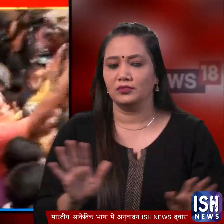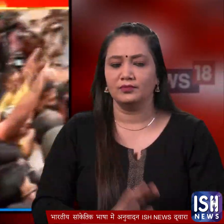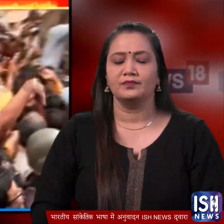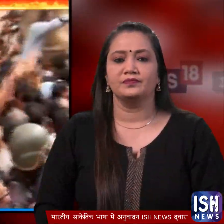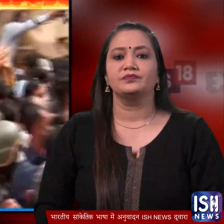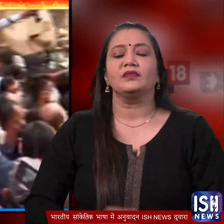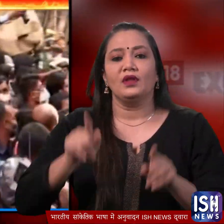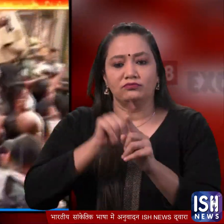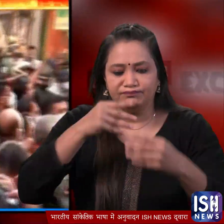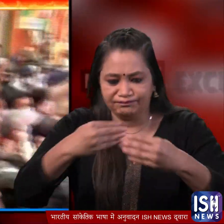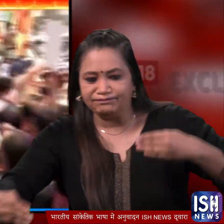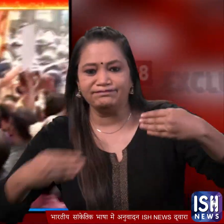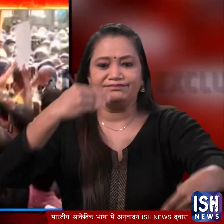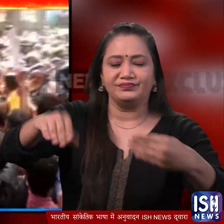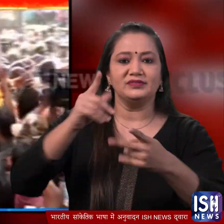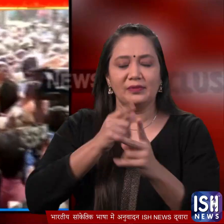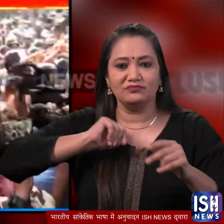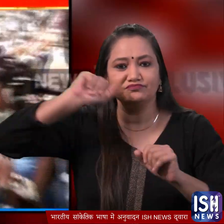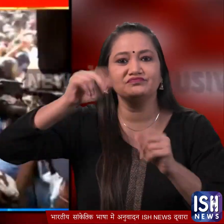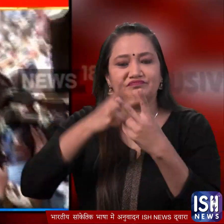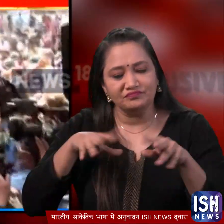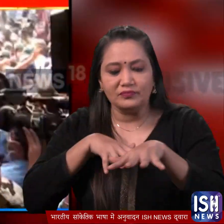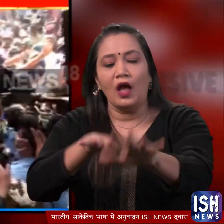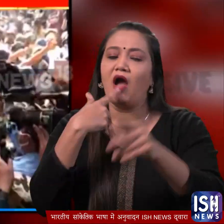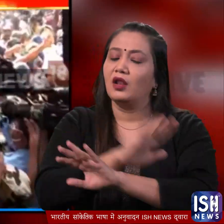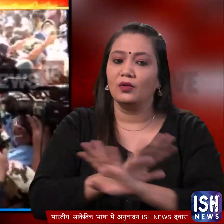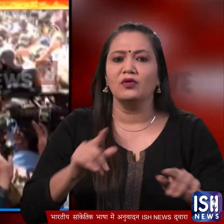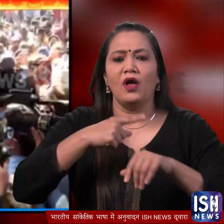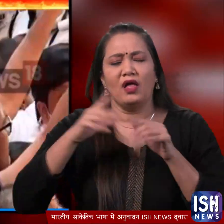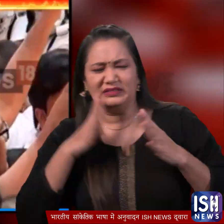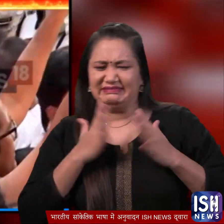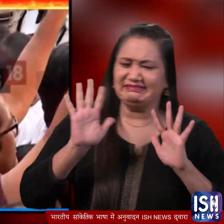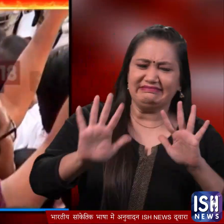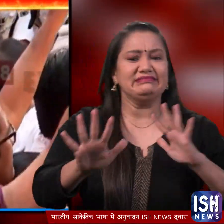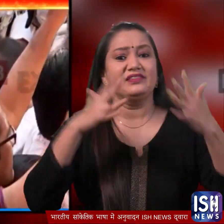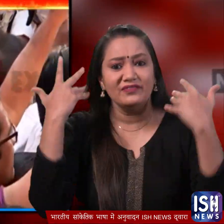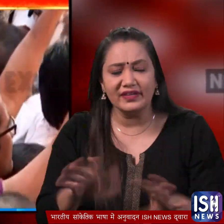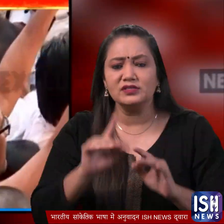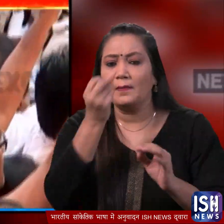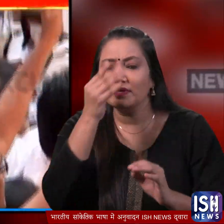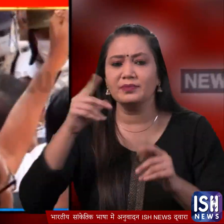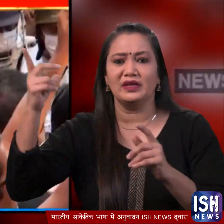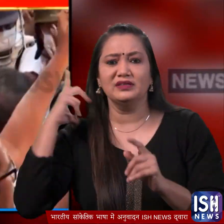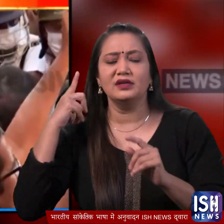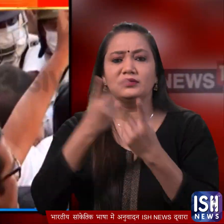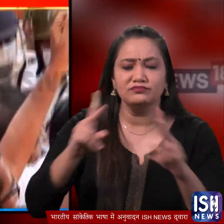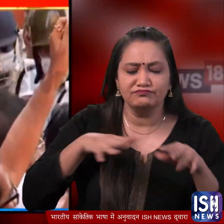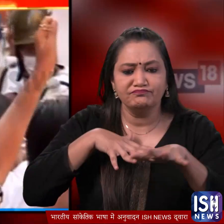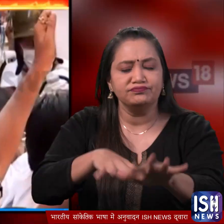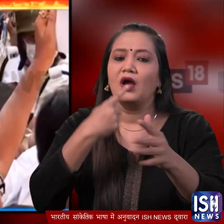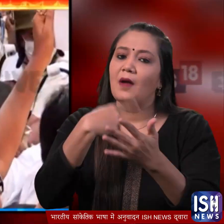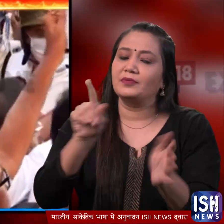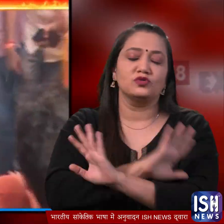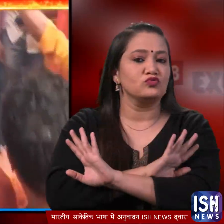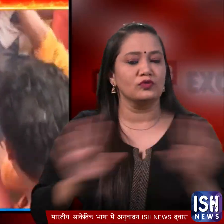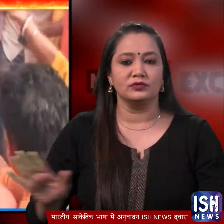दिए। बैरिकेडिंग कर प्रदर्शनकारियों का रास्ता रोक दिया गया। काफी देर तक धक्का मुक्की चली, लेकिन बीजेपी नेताओं को मार्च निकालने की